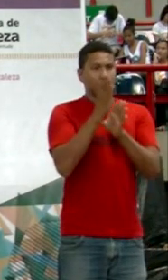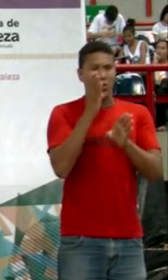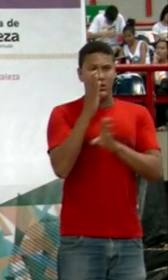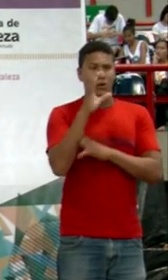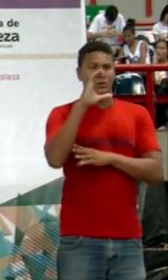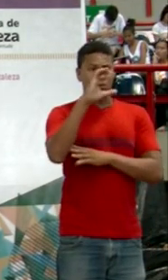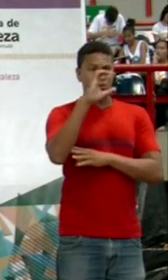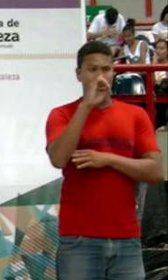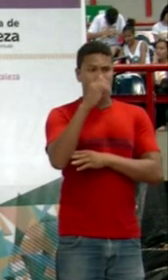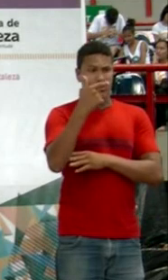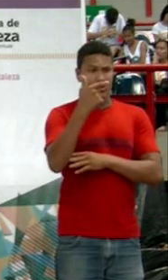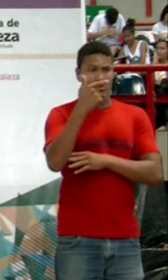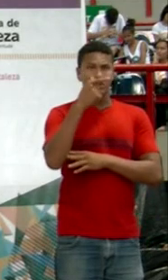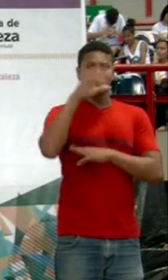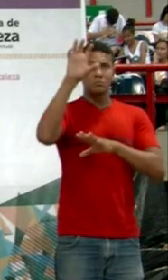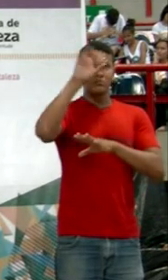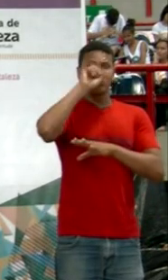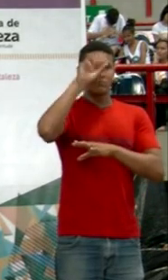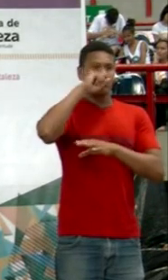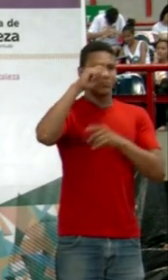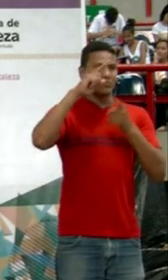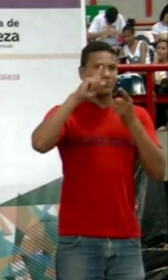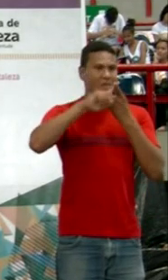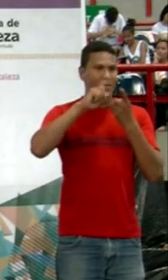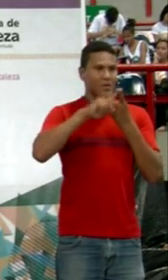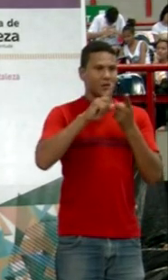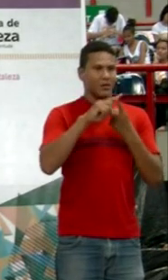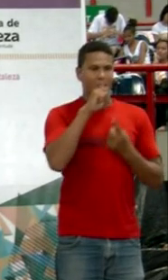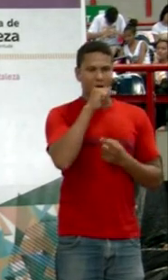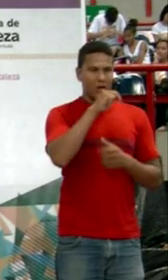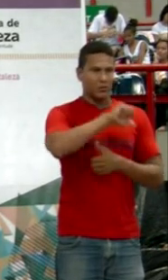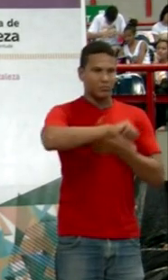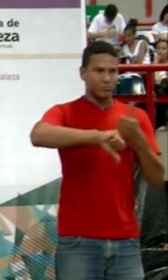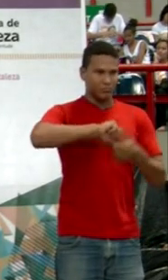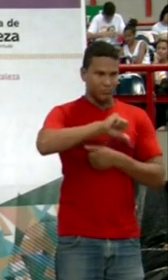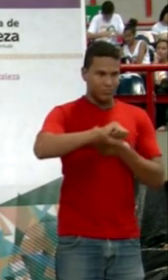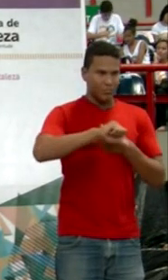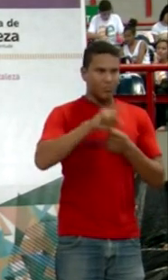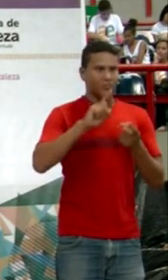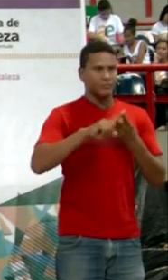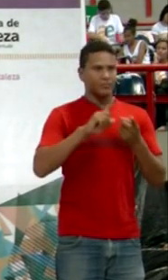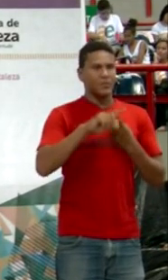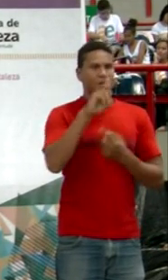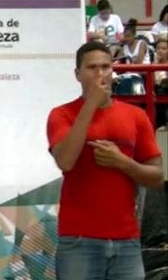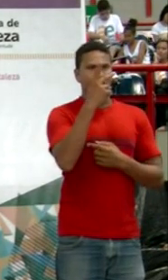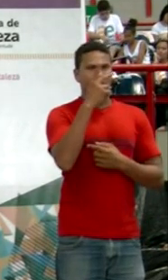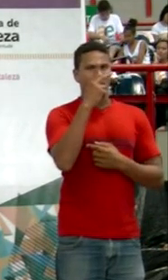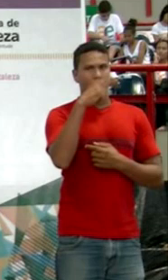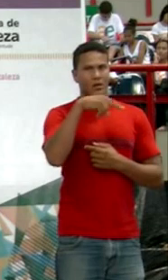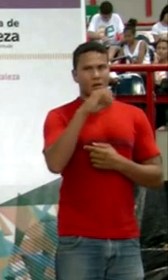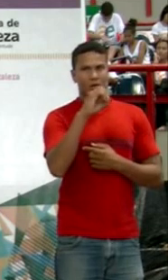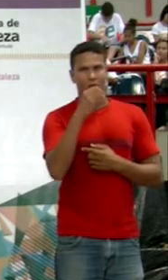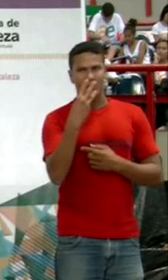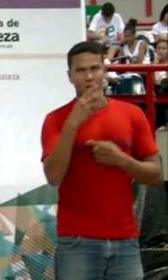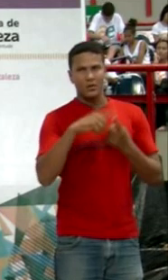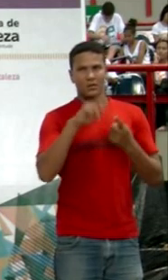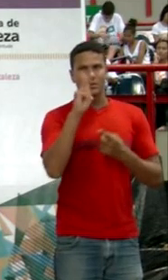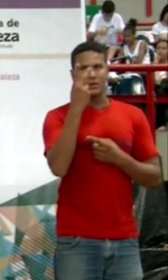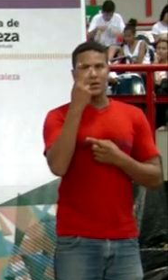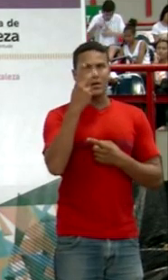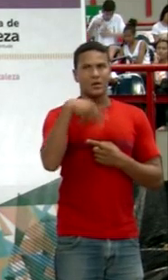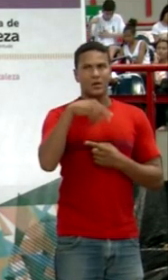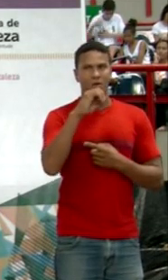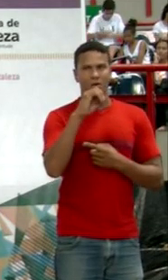CO2 atmosférico com a água, o HNO3, o HNO2, o H2SO4